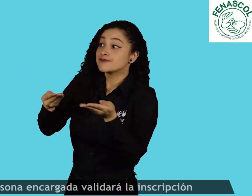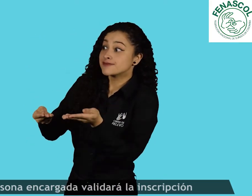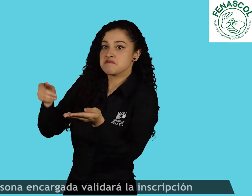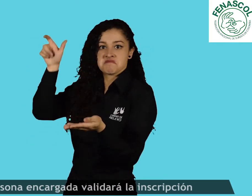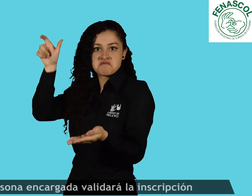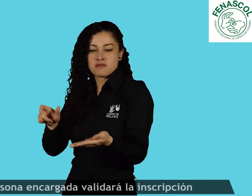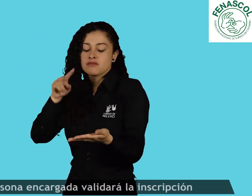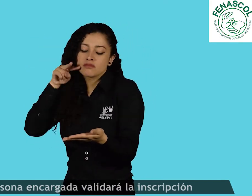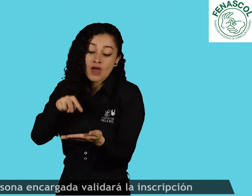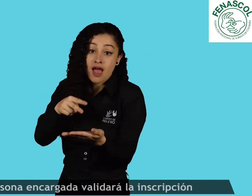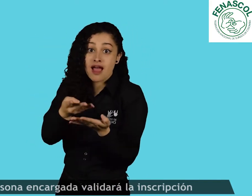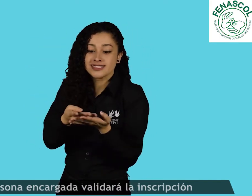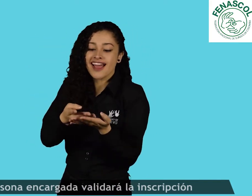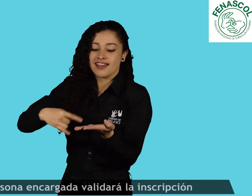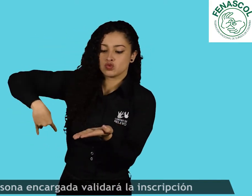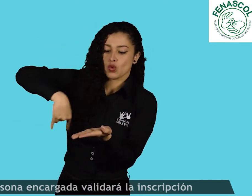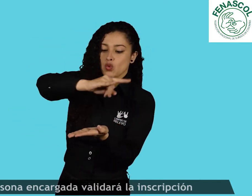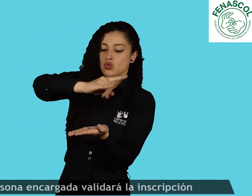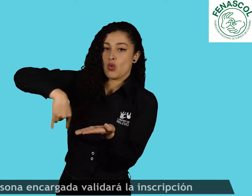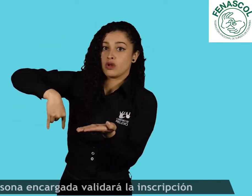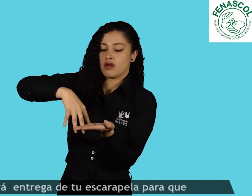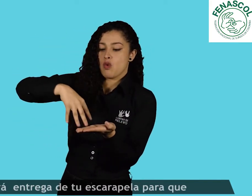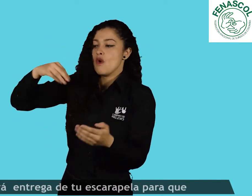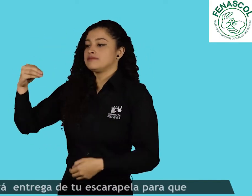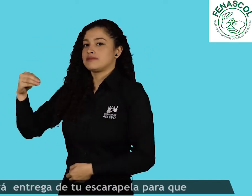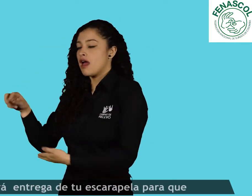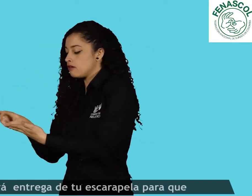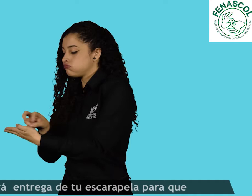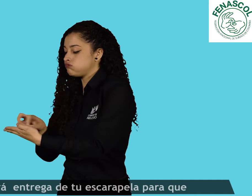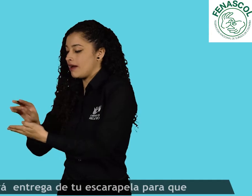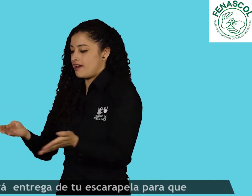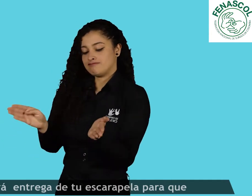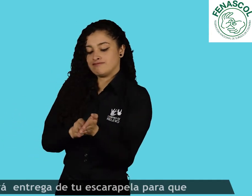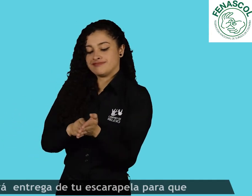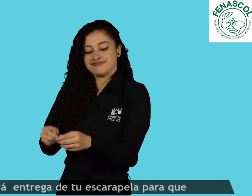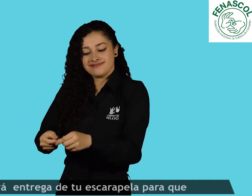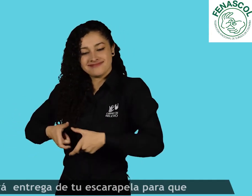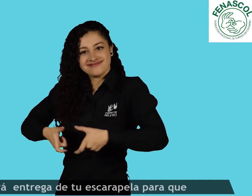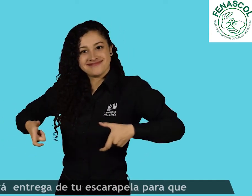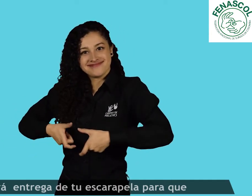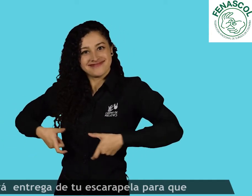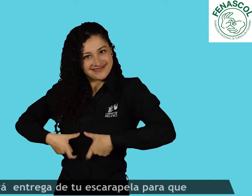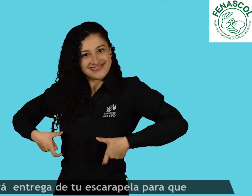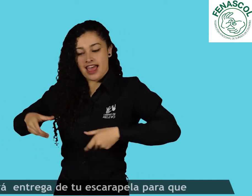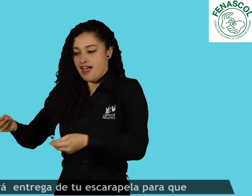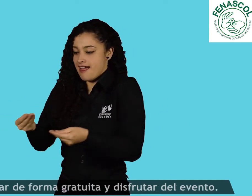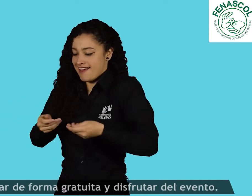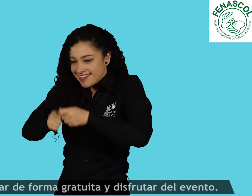Allí, la persona encargada validará la inscripción y te hará entrega de tu escarapela para que puedas ingresar de forma gratuita